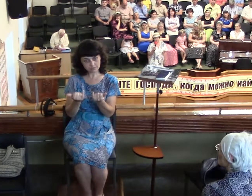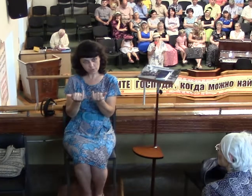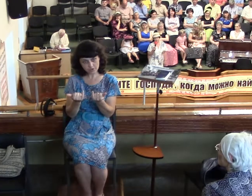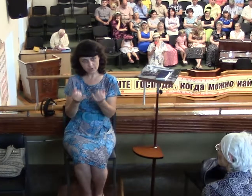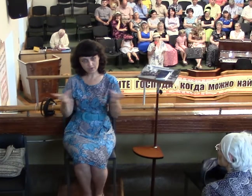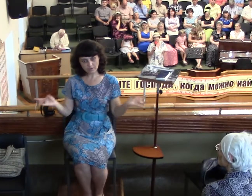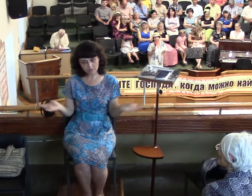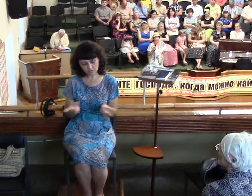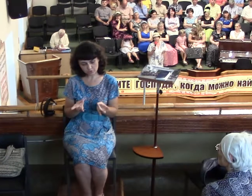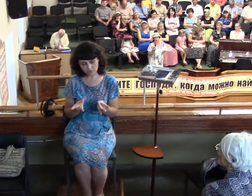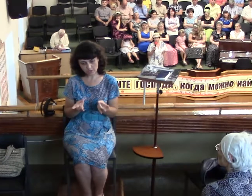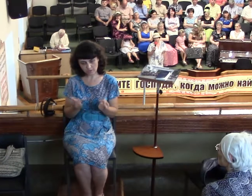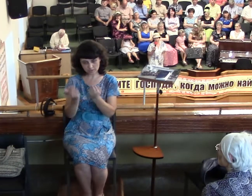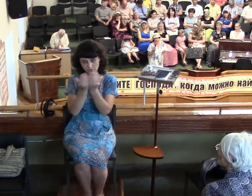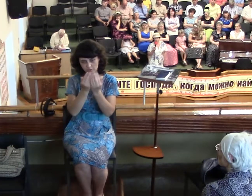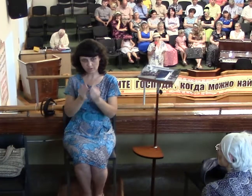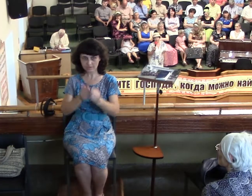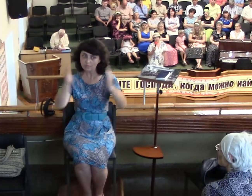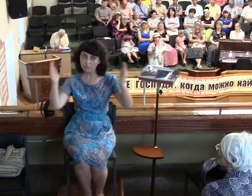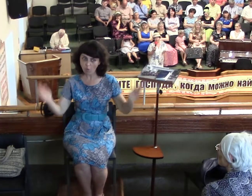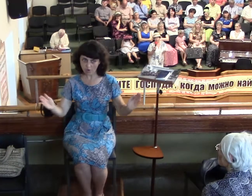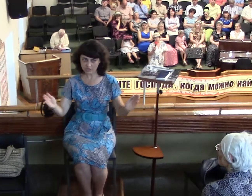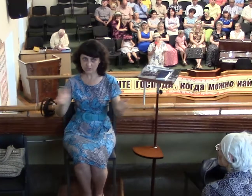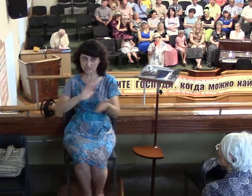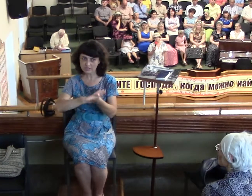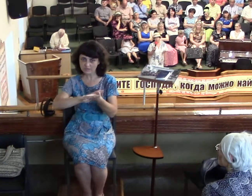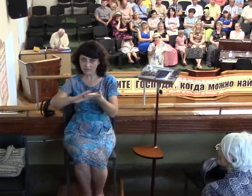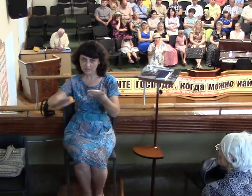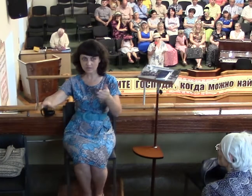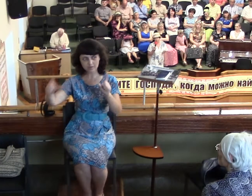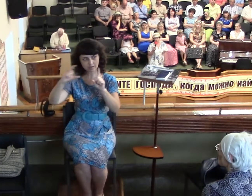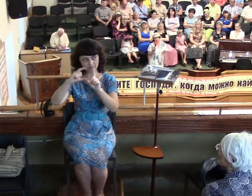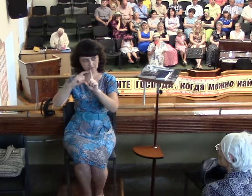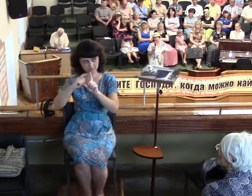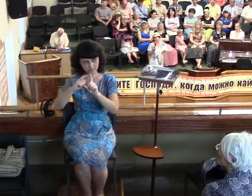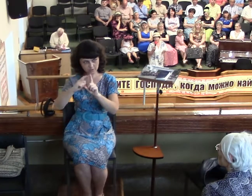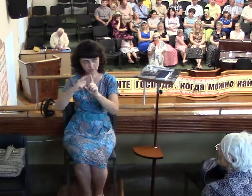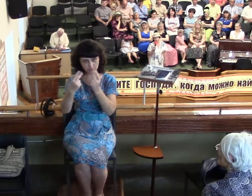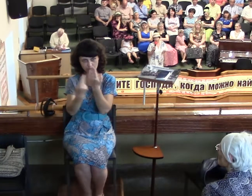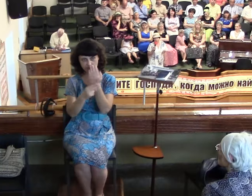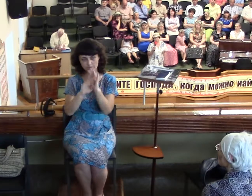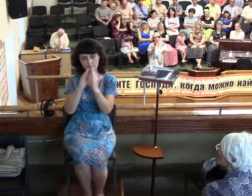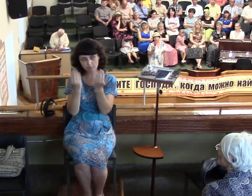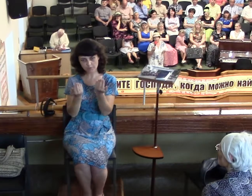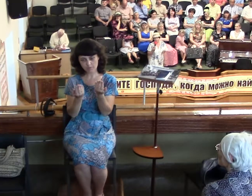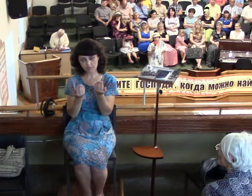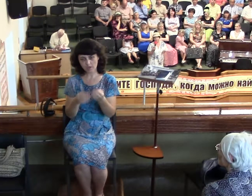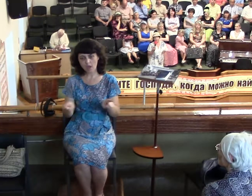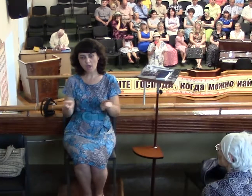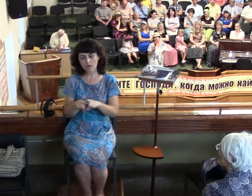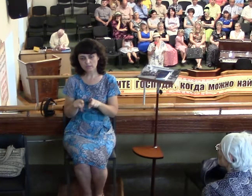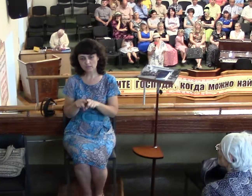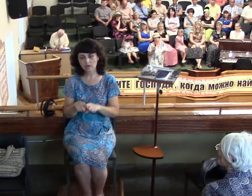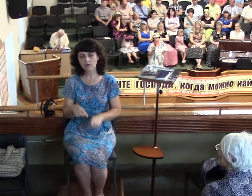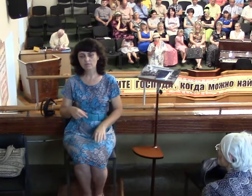священные страницы. Читайте так, как всякий жаждущий ест хлеб, как всякий алчущий ест хлеб,